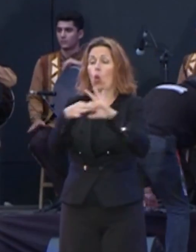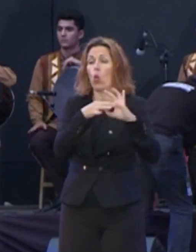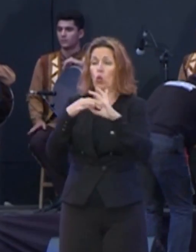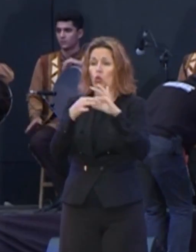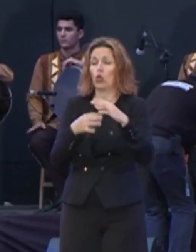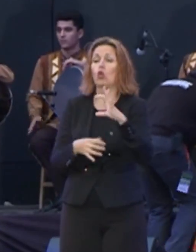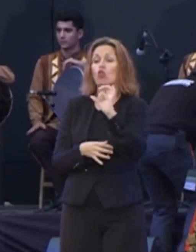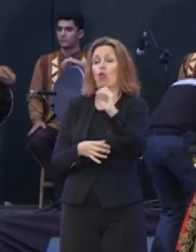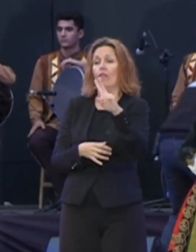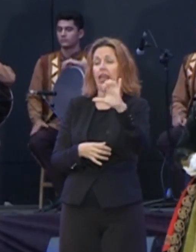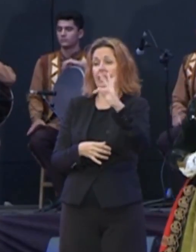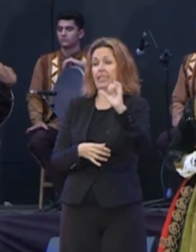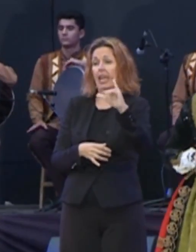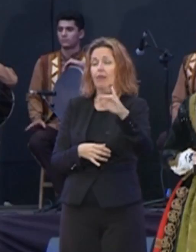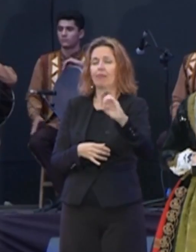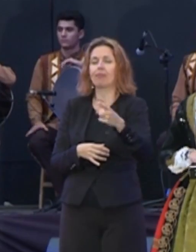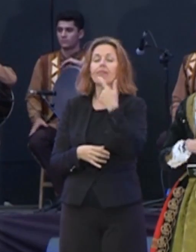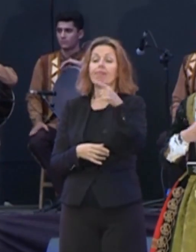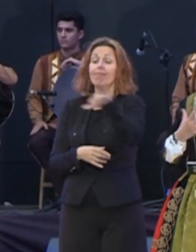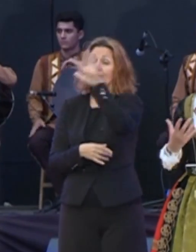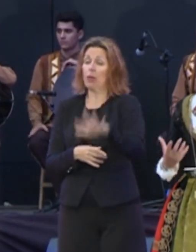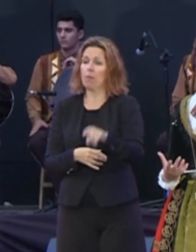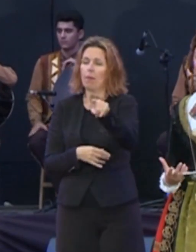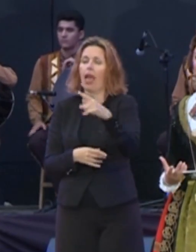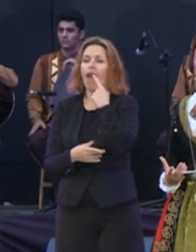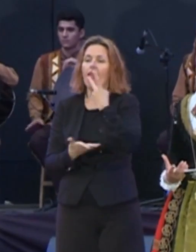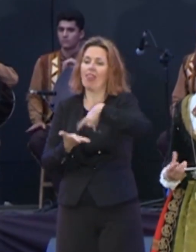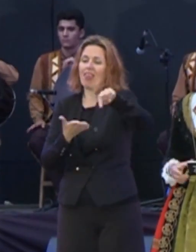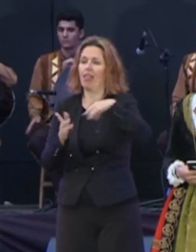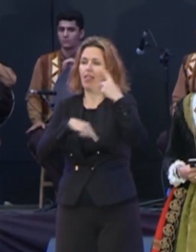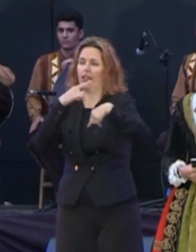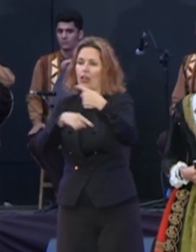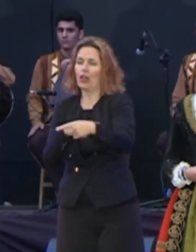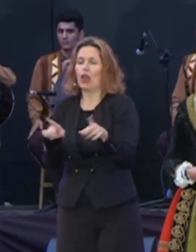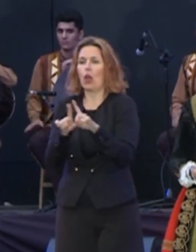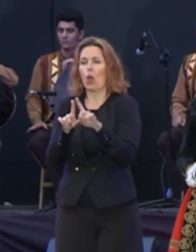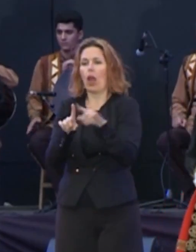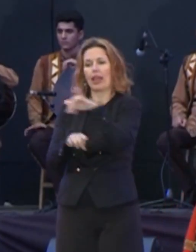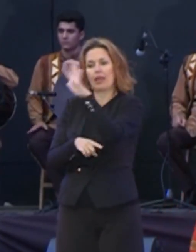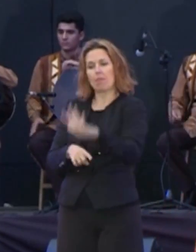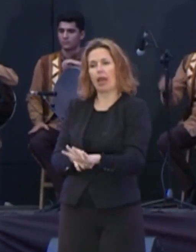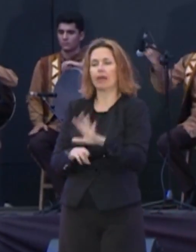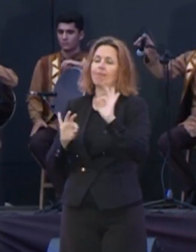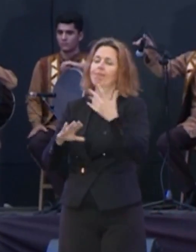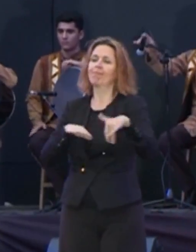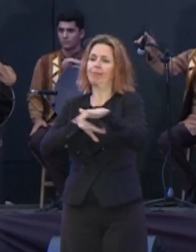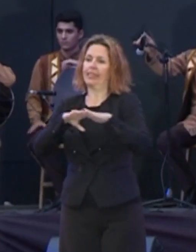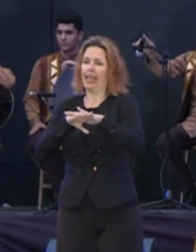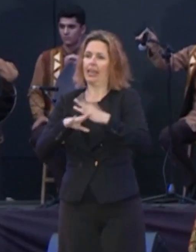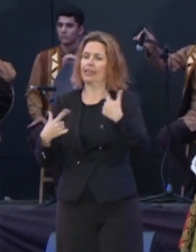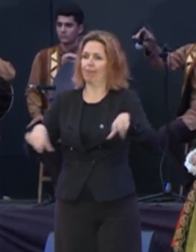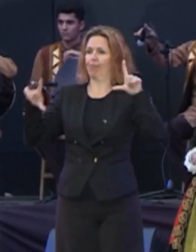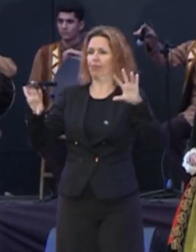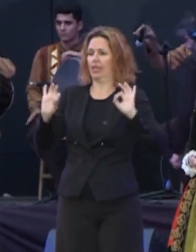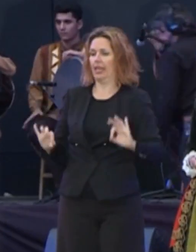países totalitarios, la imagen de la danza tradicional era la imagen del Estado, la imagen del